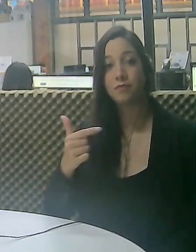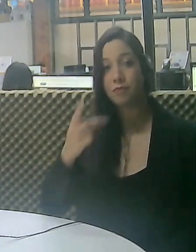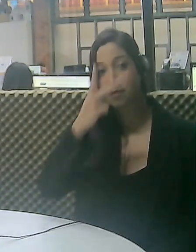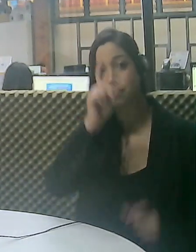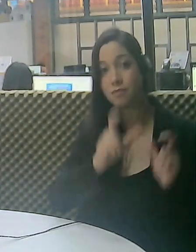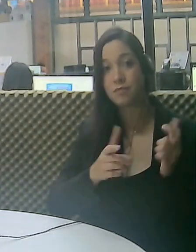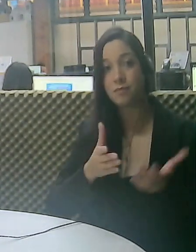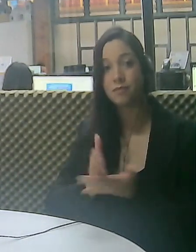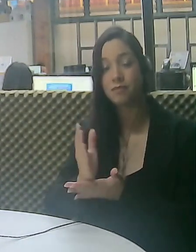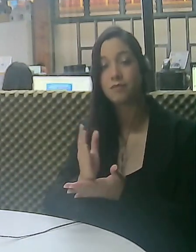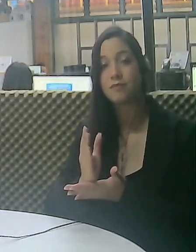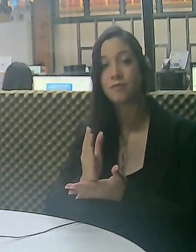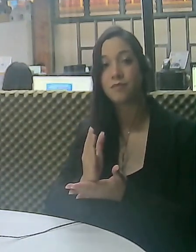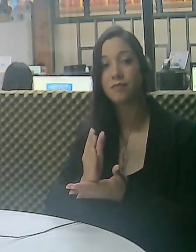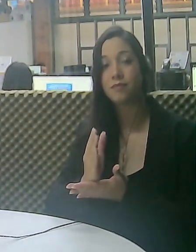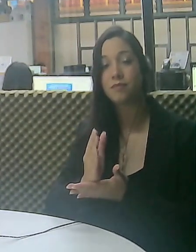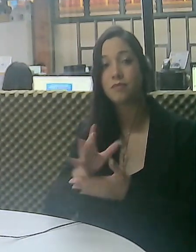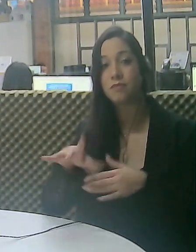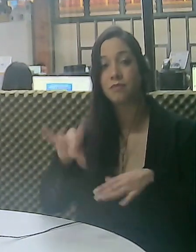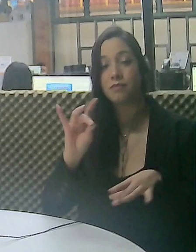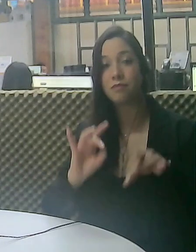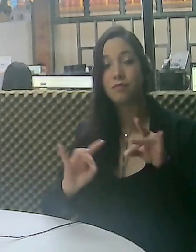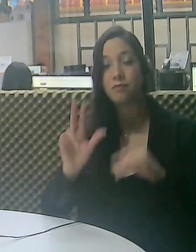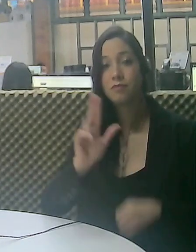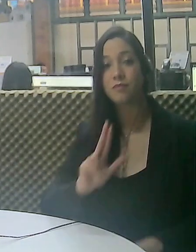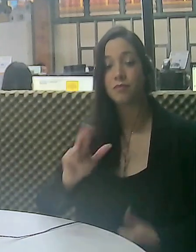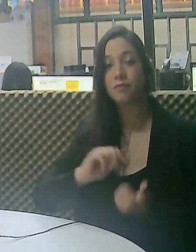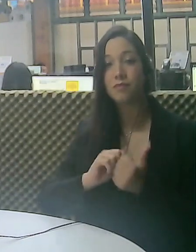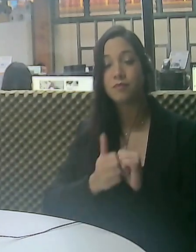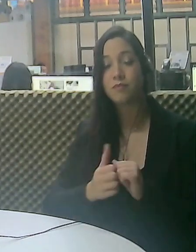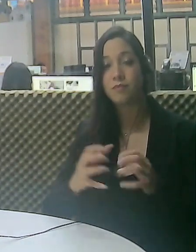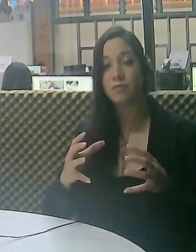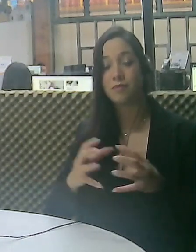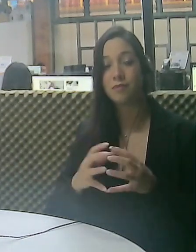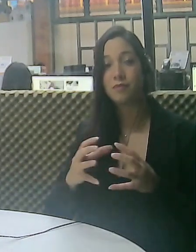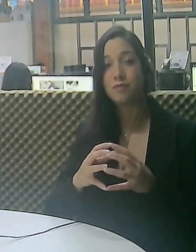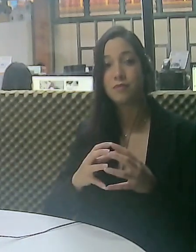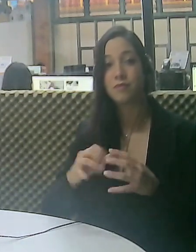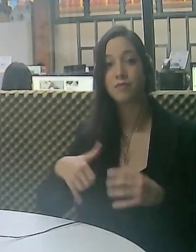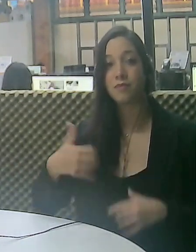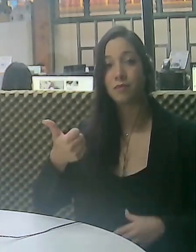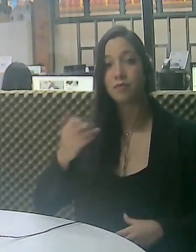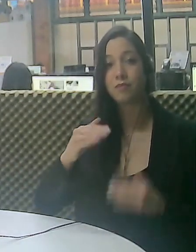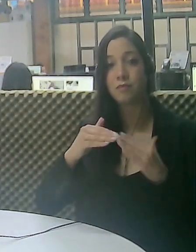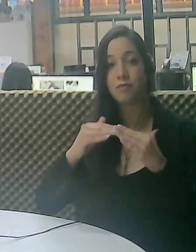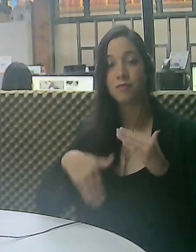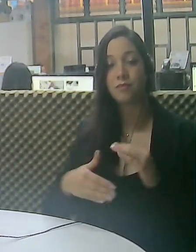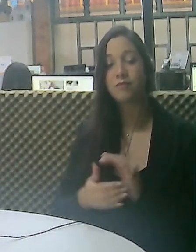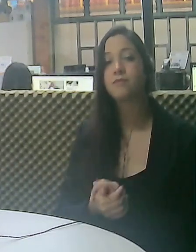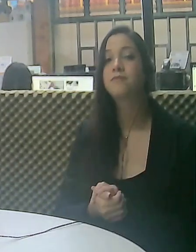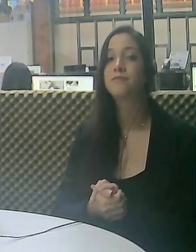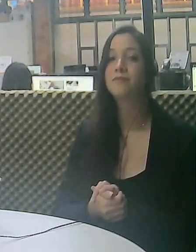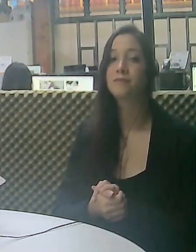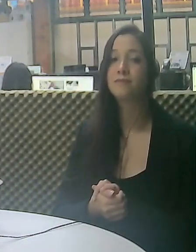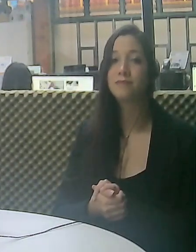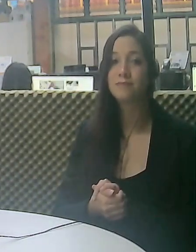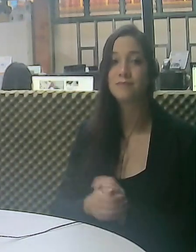atletas aprovados na peneira do Uberlândia Esporte Clube na categoria sub-15.